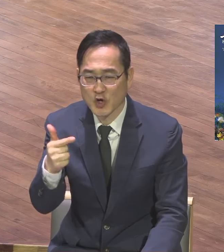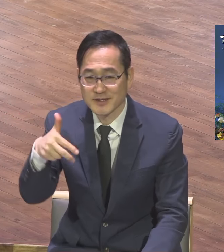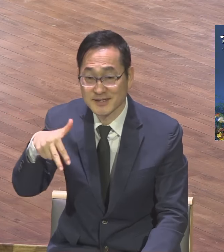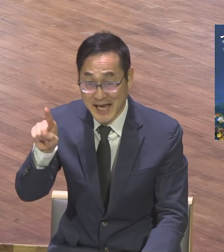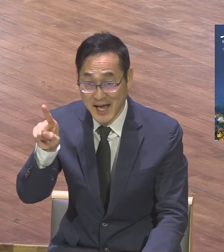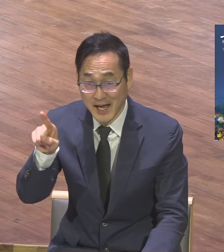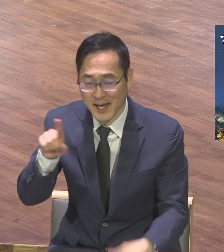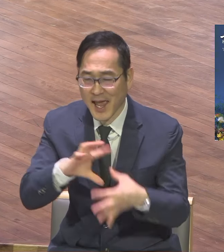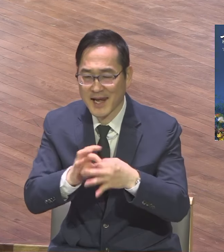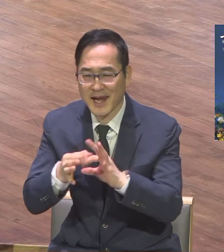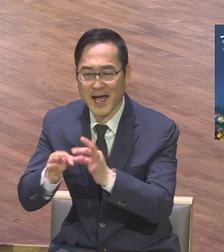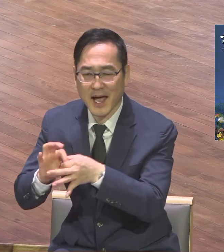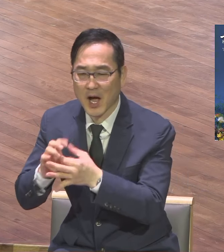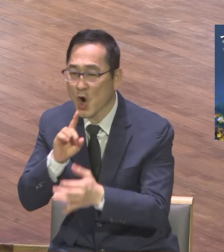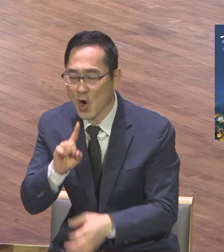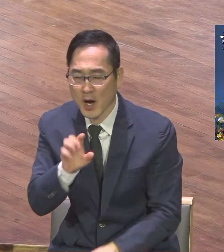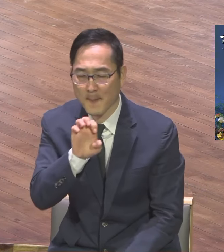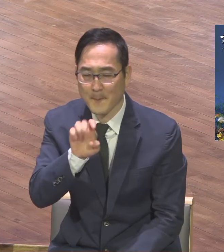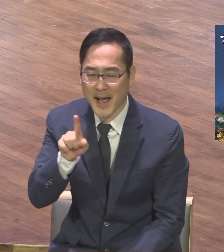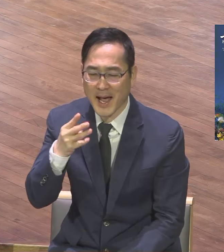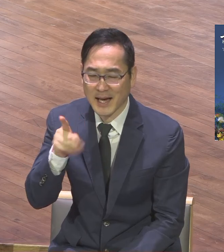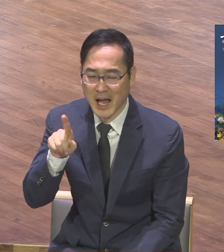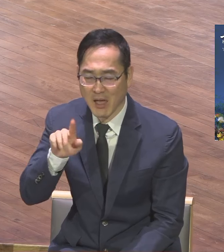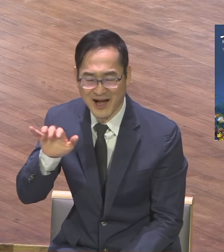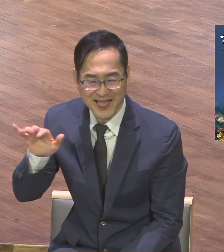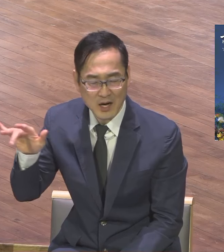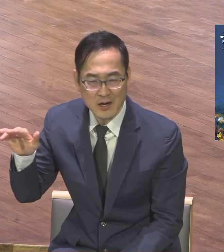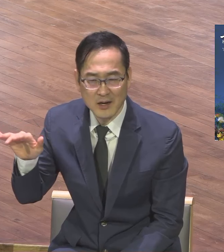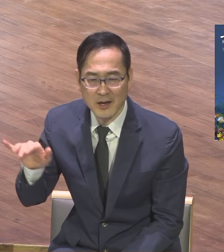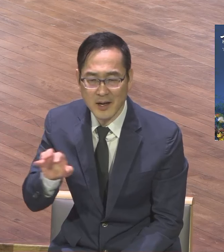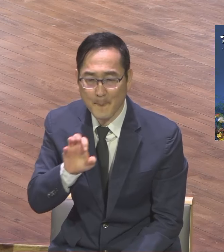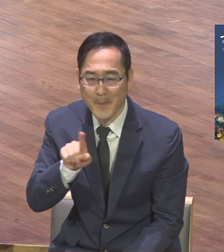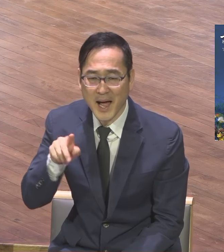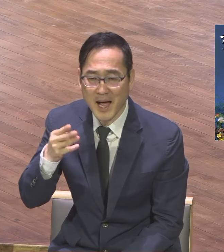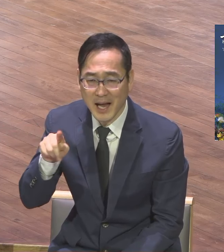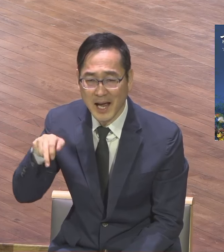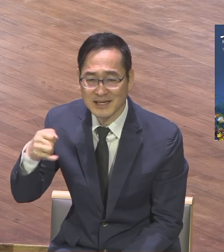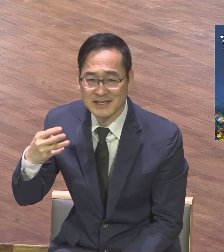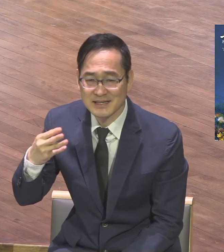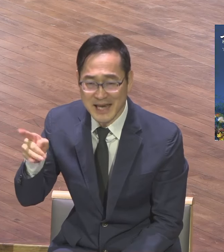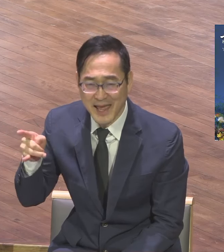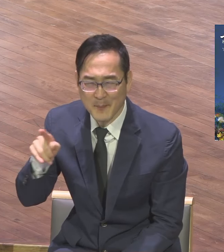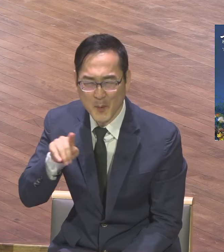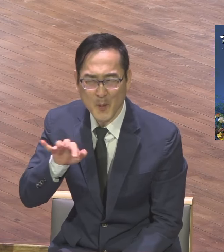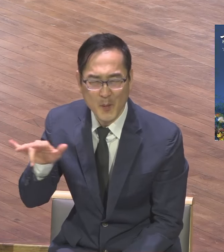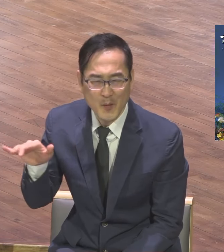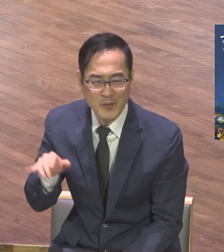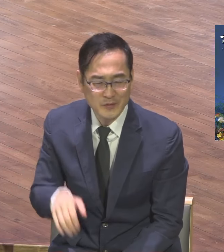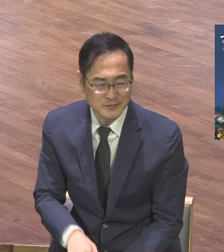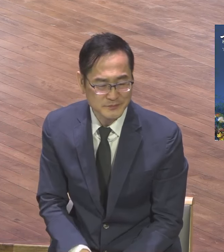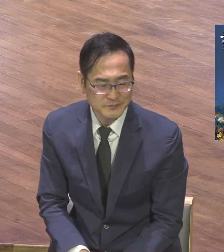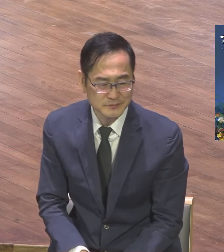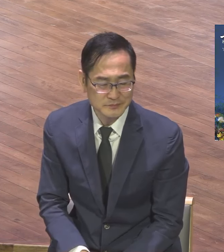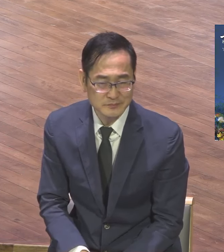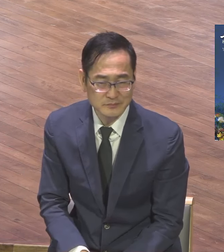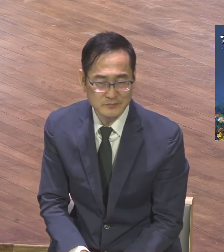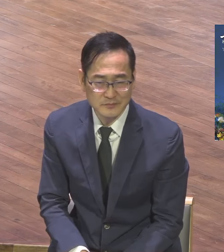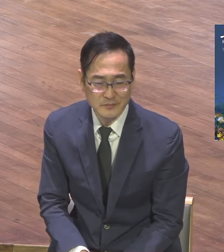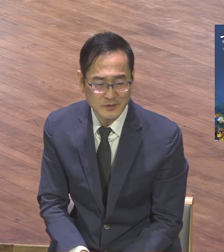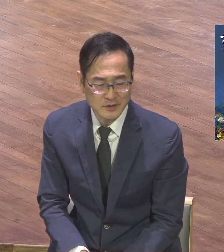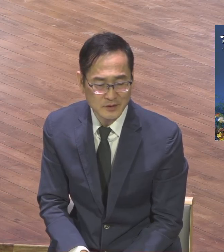파라클레토스. 파라클레토스란 말은요 이 본문에만 나오고 요한복음에만